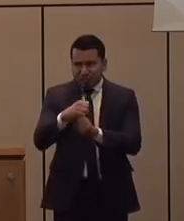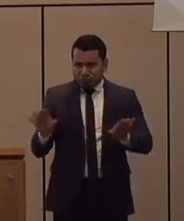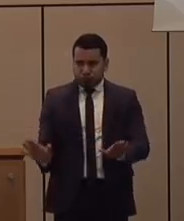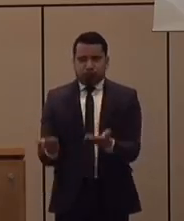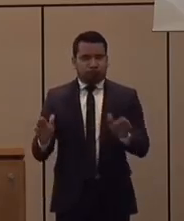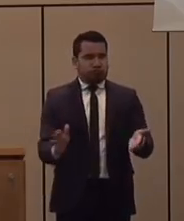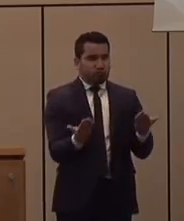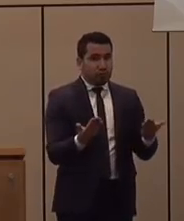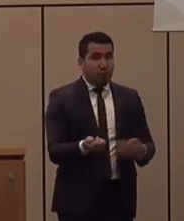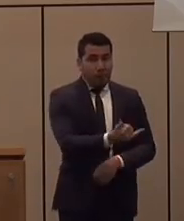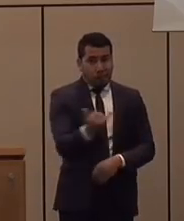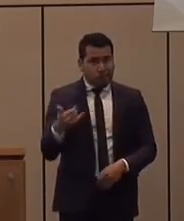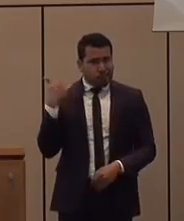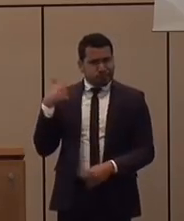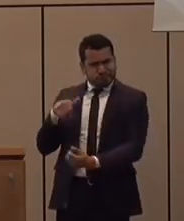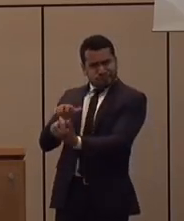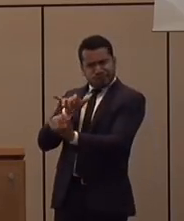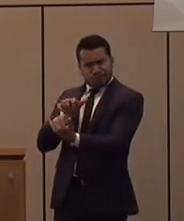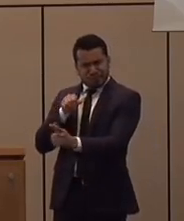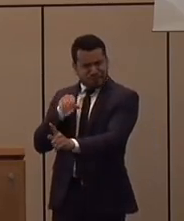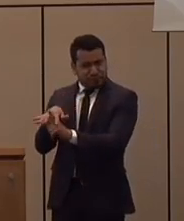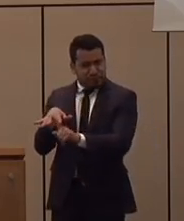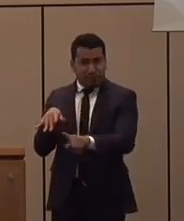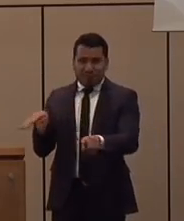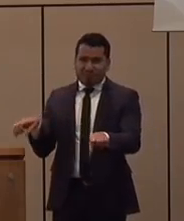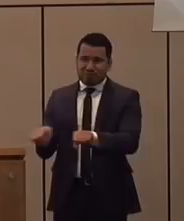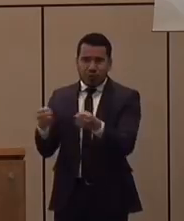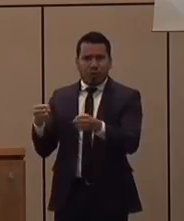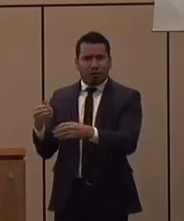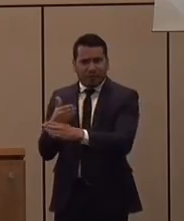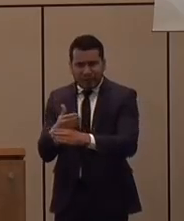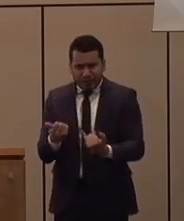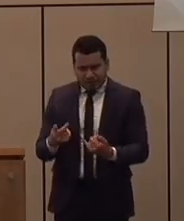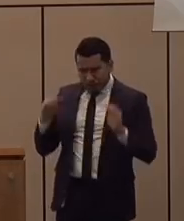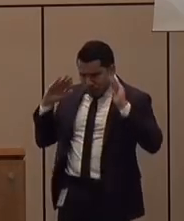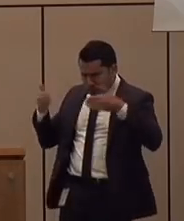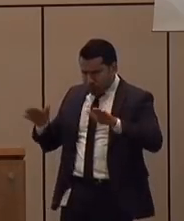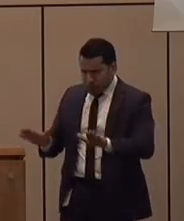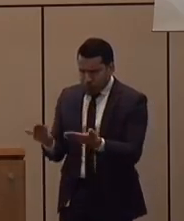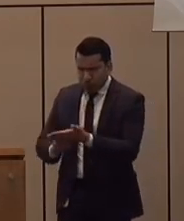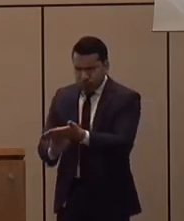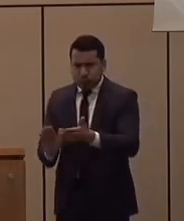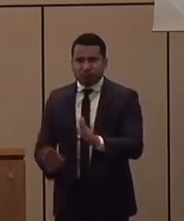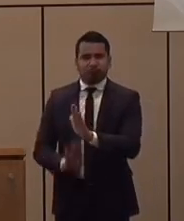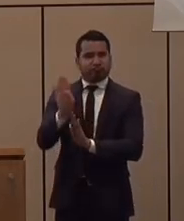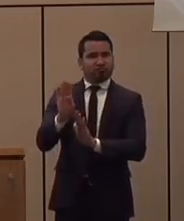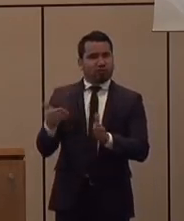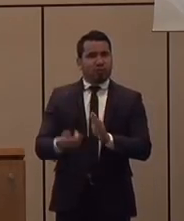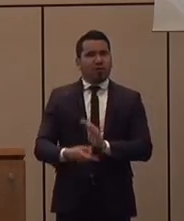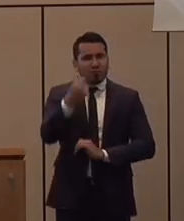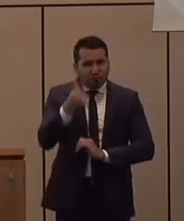por el conflicto donde tenemos que buscar el desarrollo empresarial entonces qué estamos haciendo la inclusión productiva y cuáles son esos